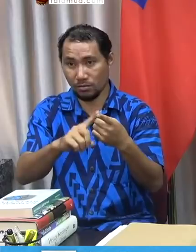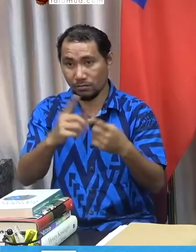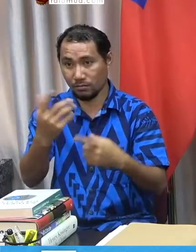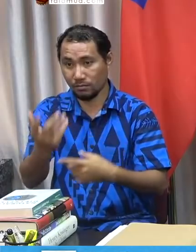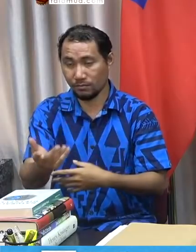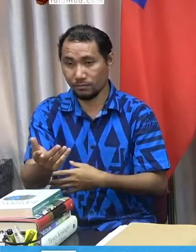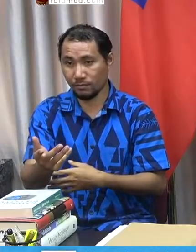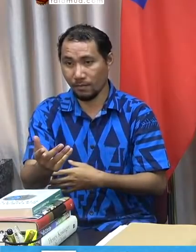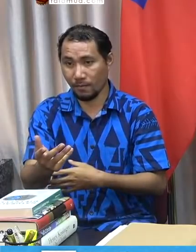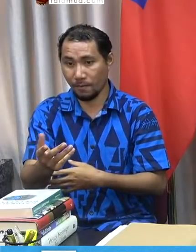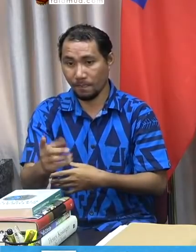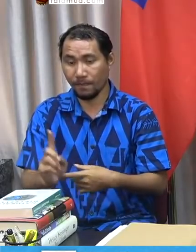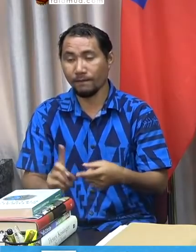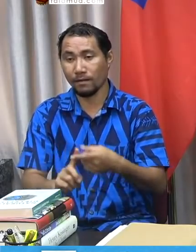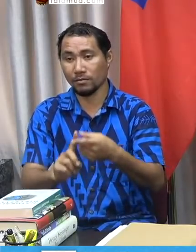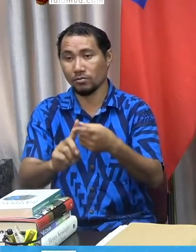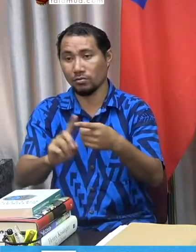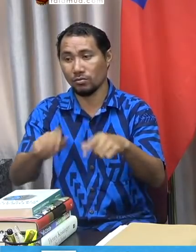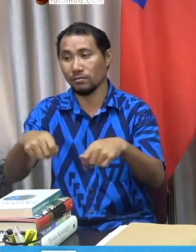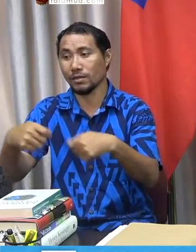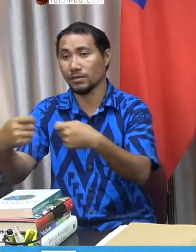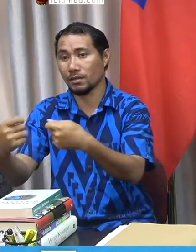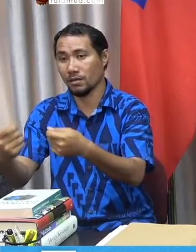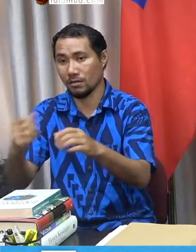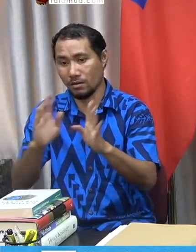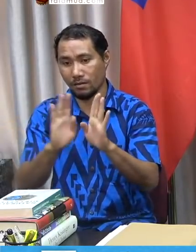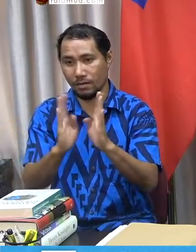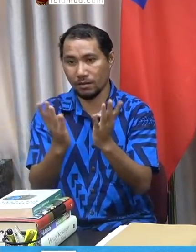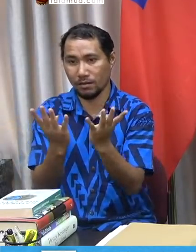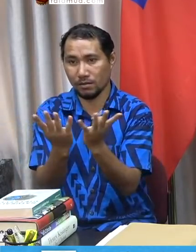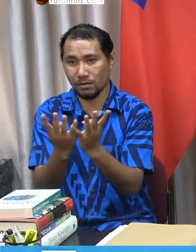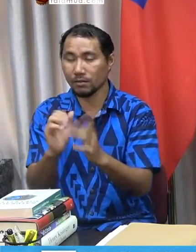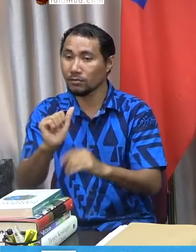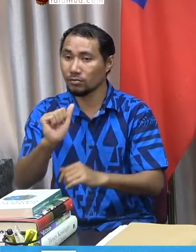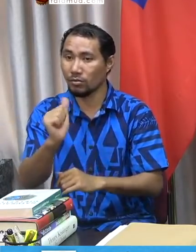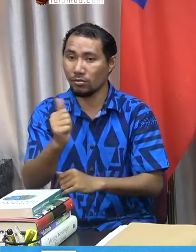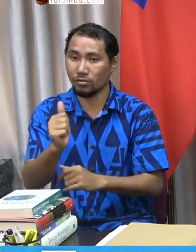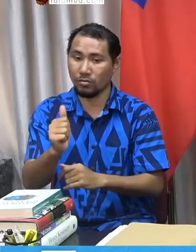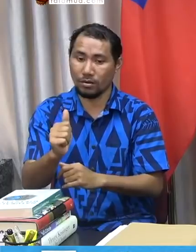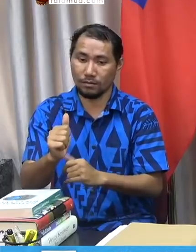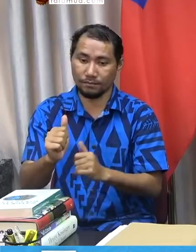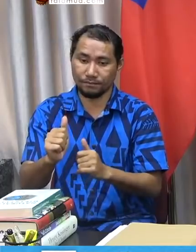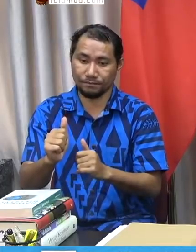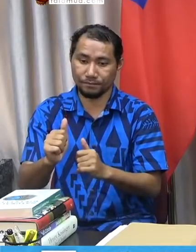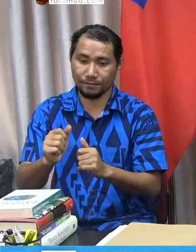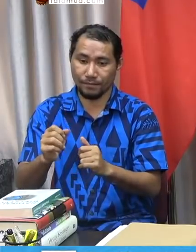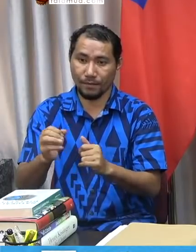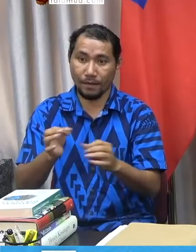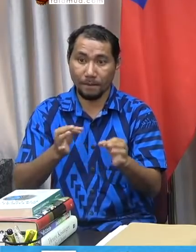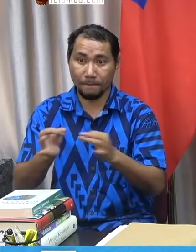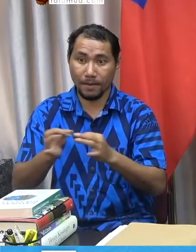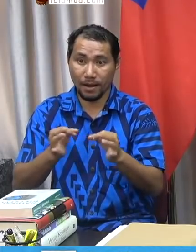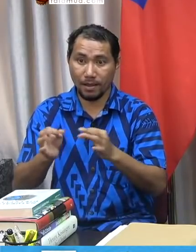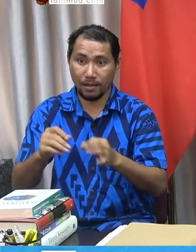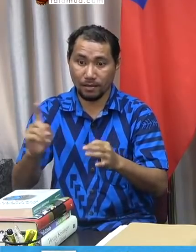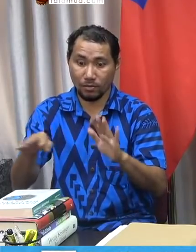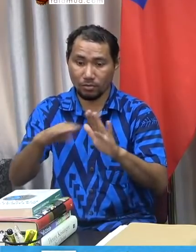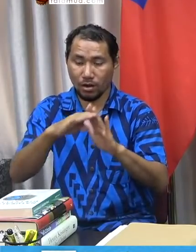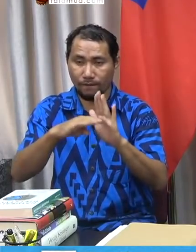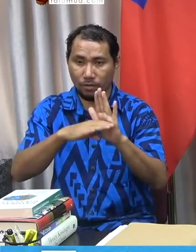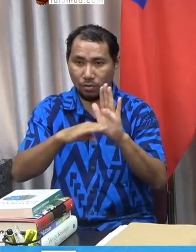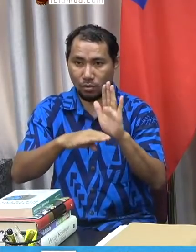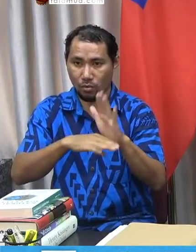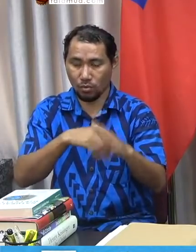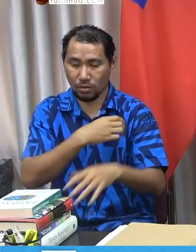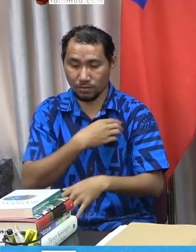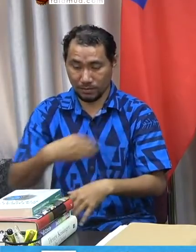ma whaangasolo atu i komiti. O na whapea ai lea o na whaatatia i tūla whono a le fionga i le